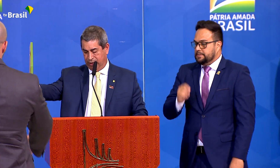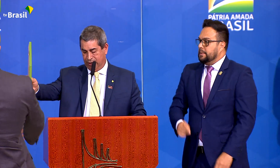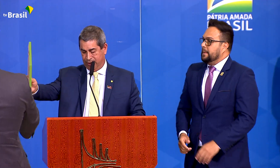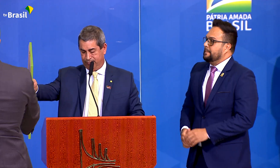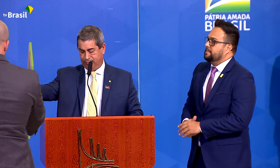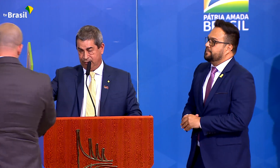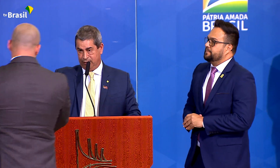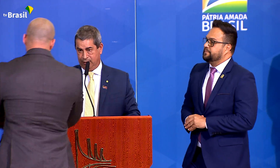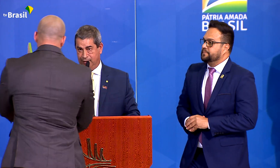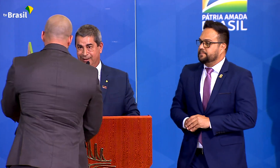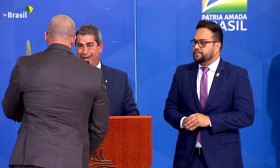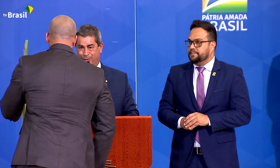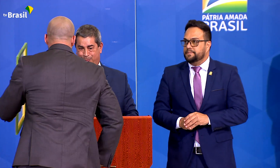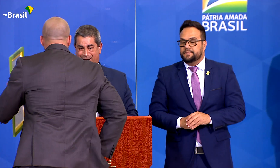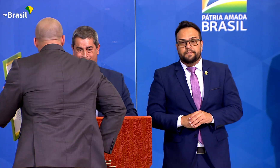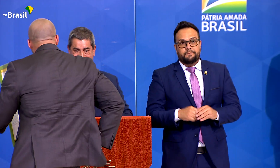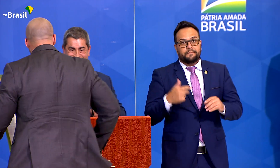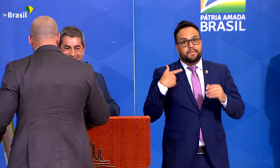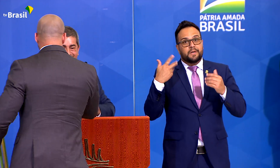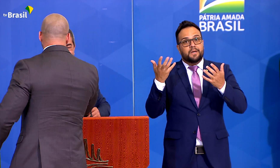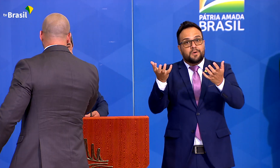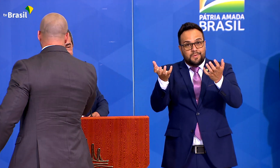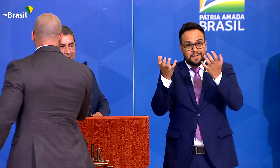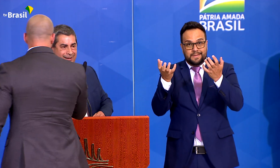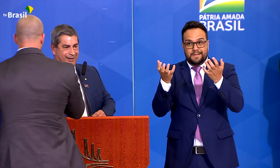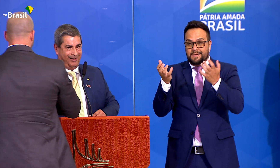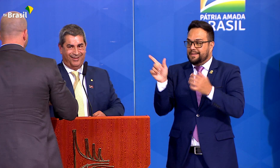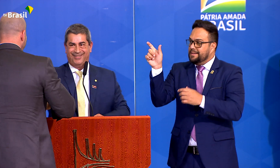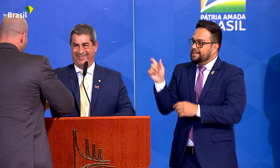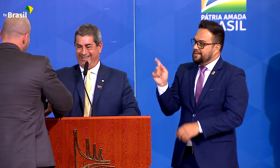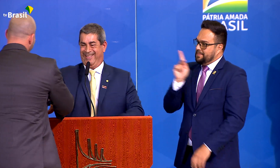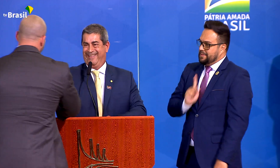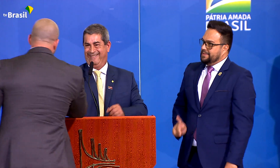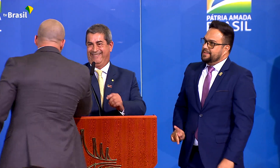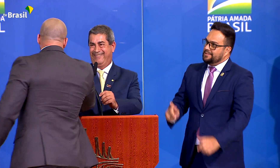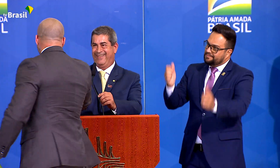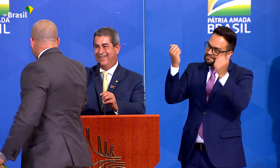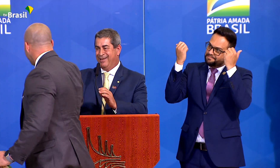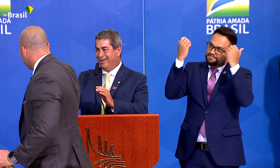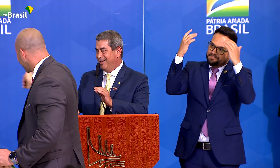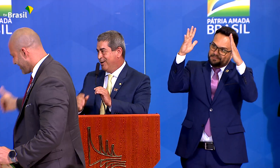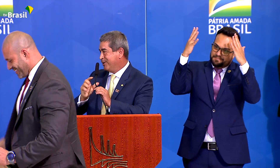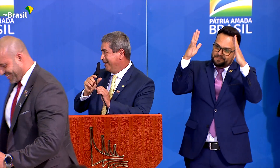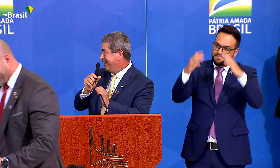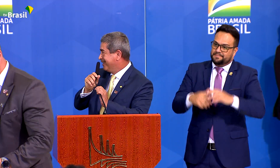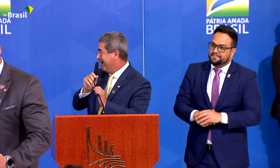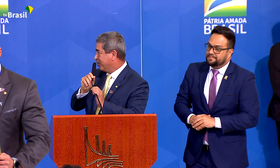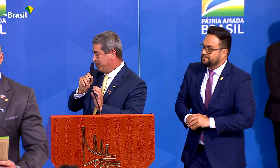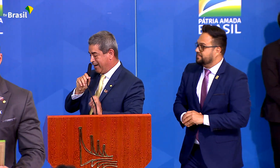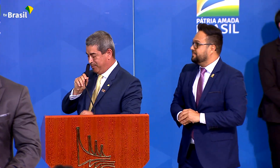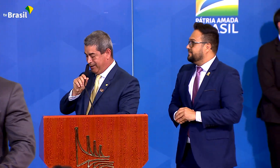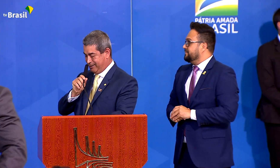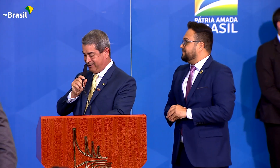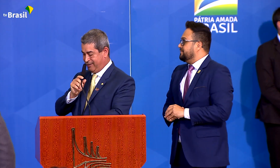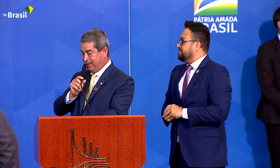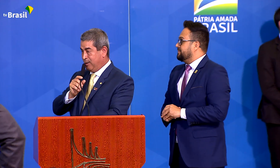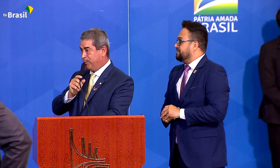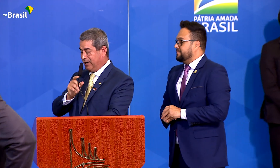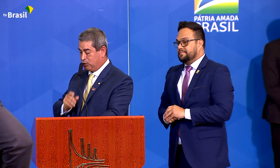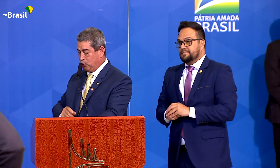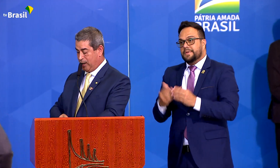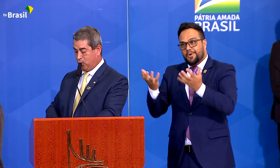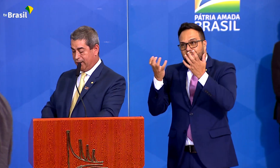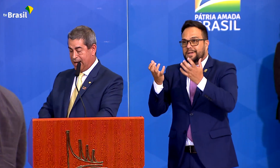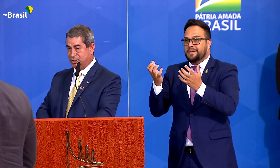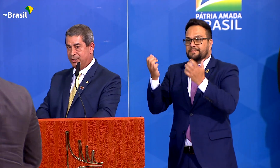eu queria lhe dar os parabéns e eu queria lhe dar os parabéns